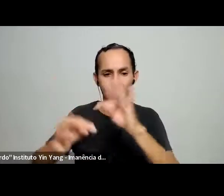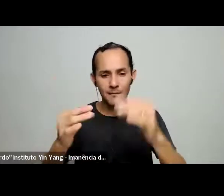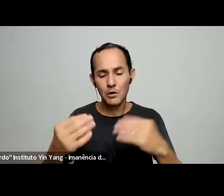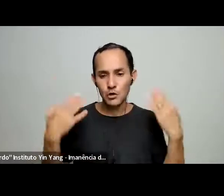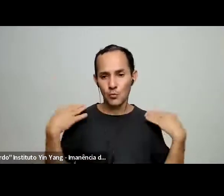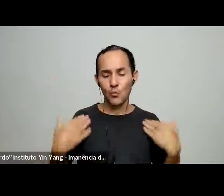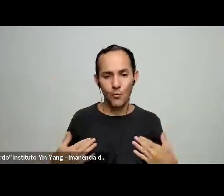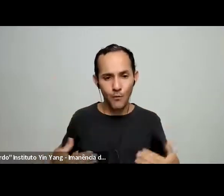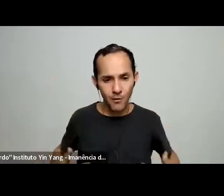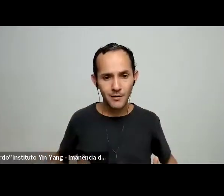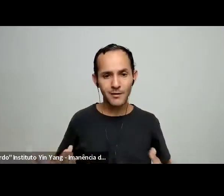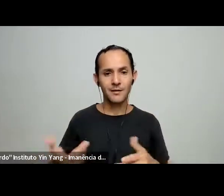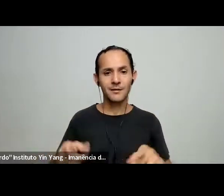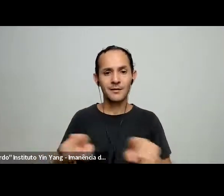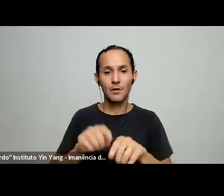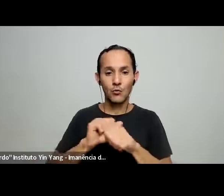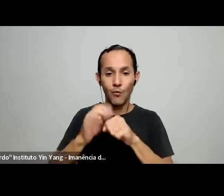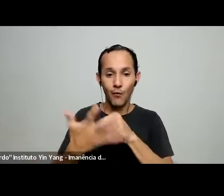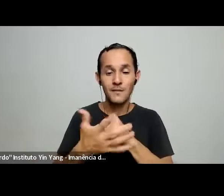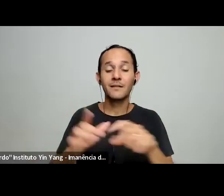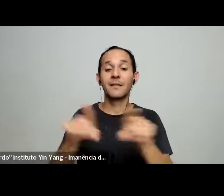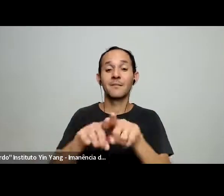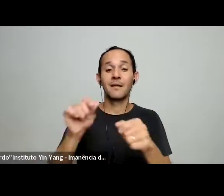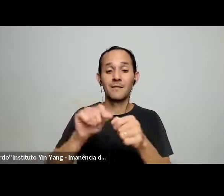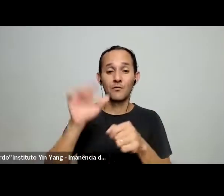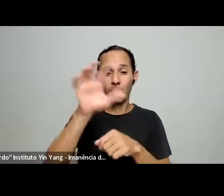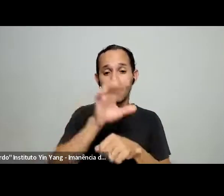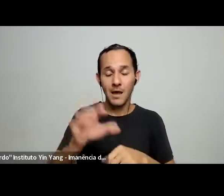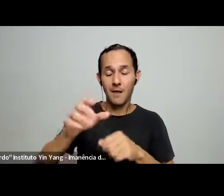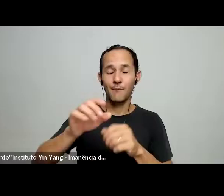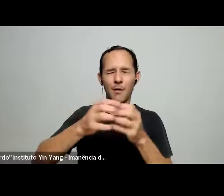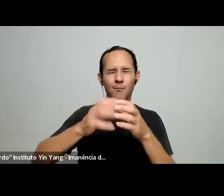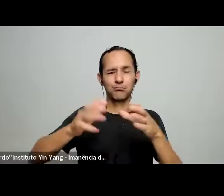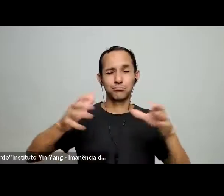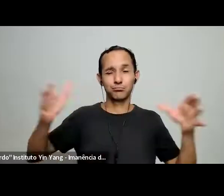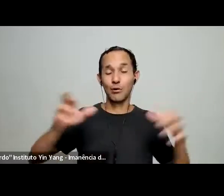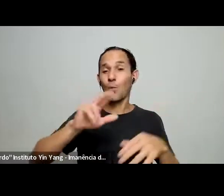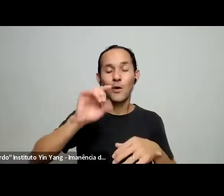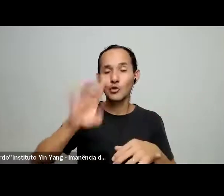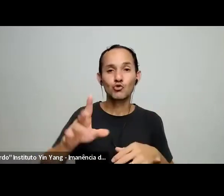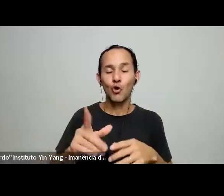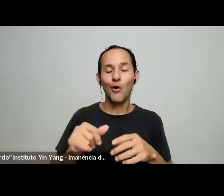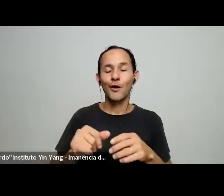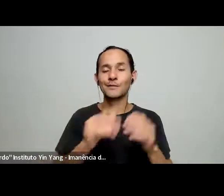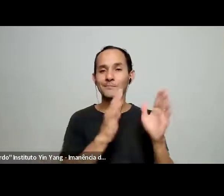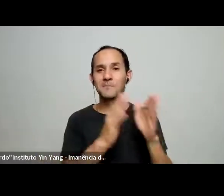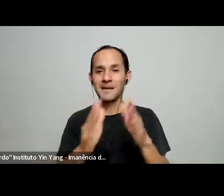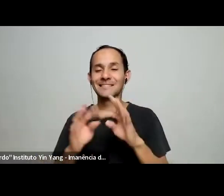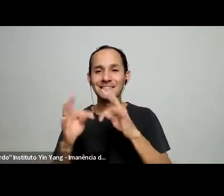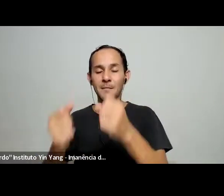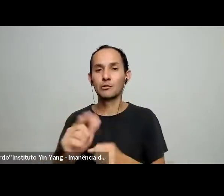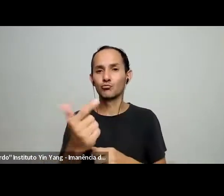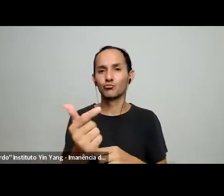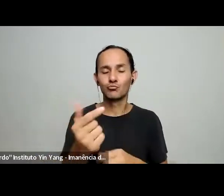corporais, na época do Covid a gente também fez um mapa bastante amplo, que não era só de revisões sistemáticas, na época a gente não tinha, né,